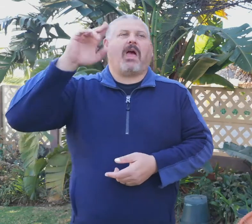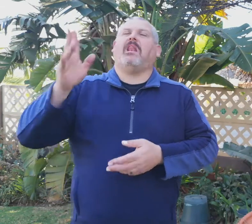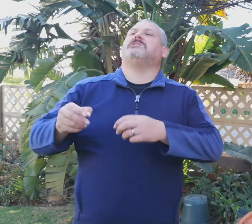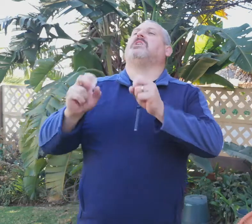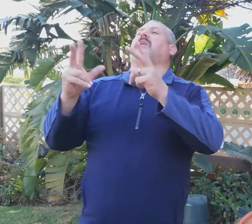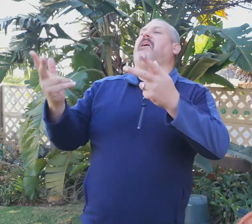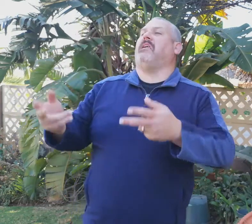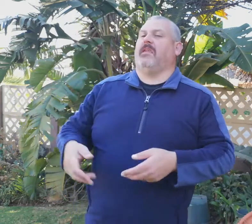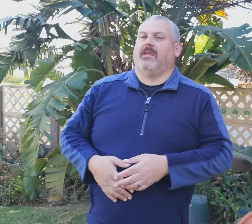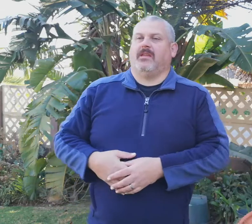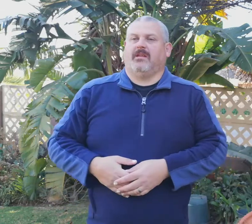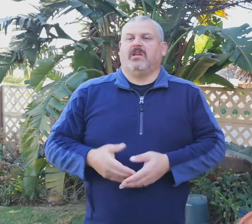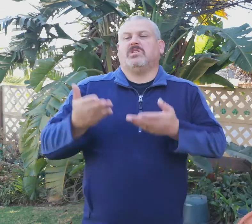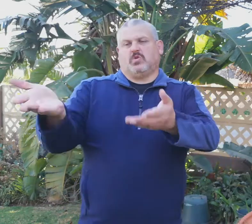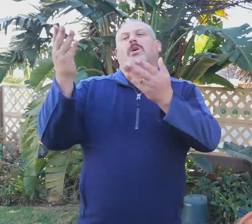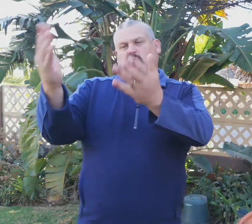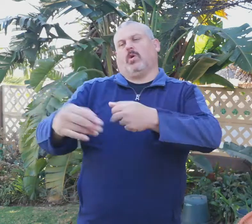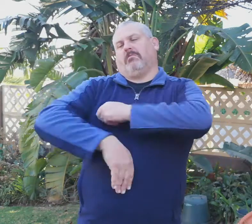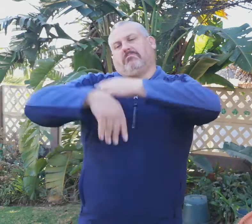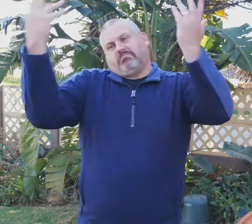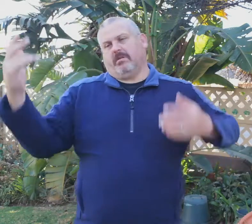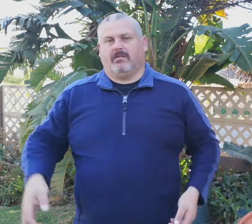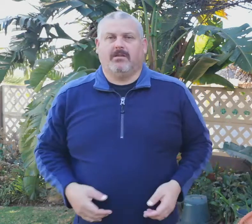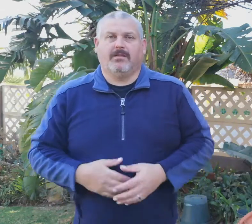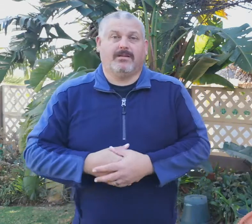Ek dink alles is okay. So.